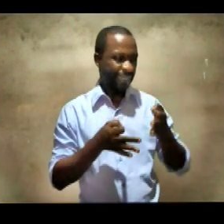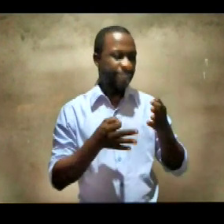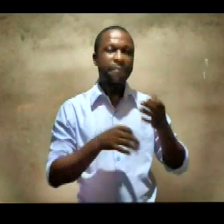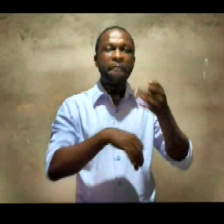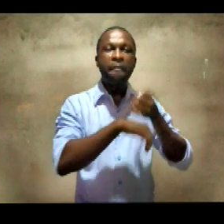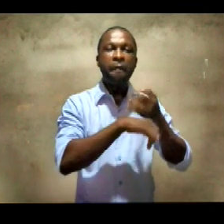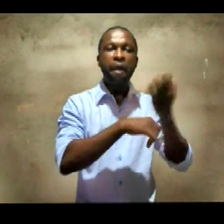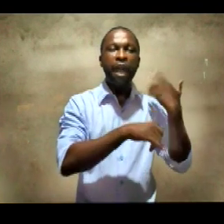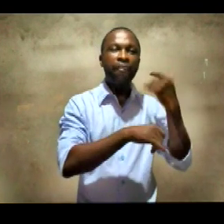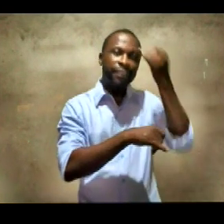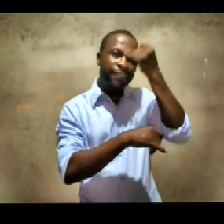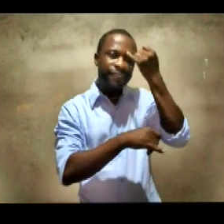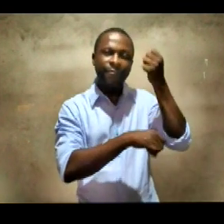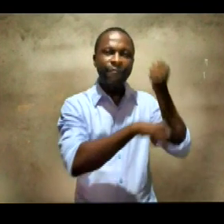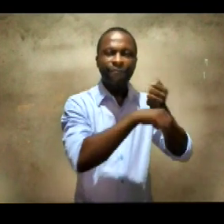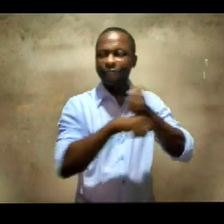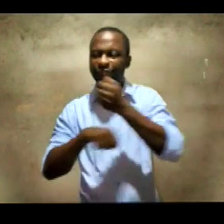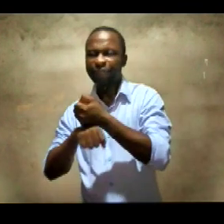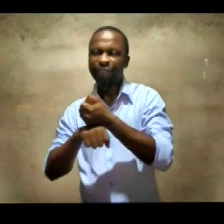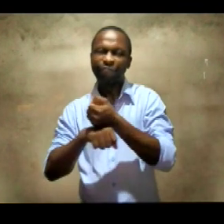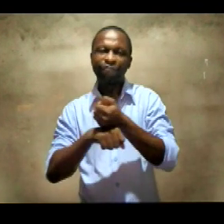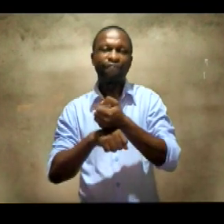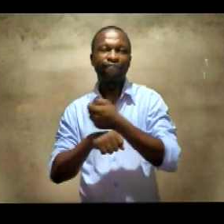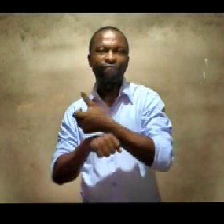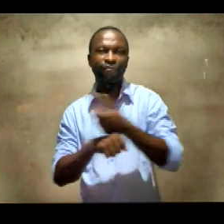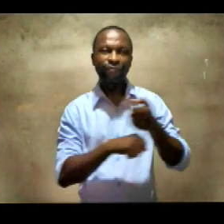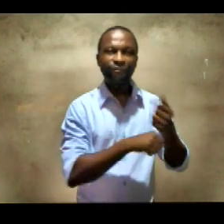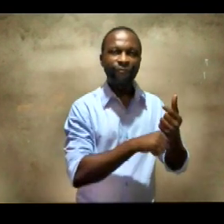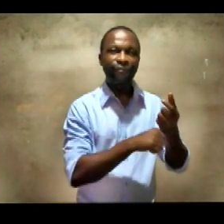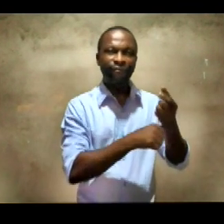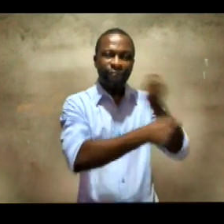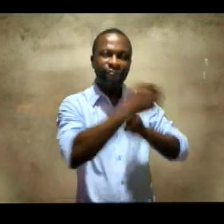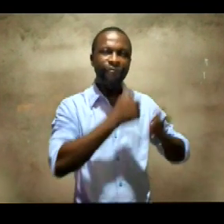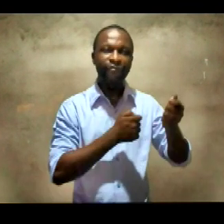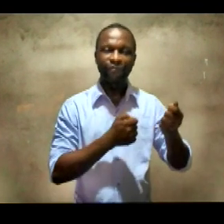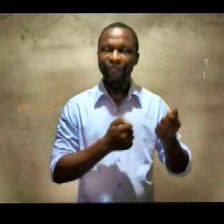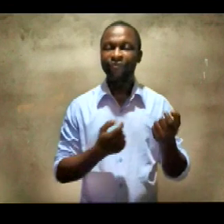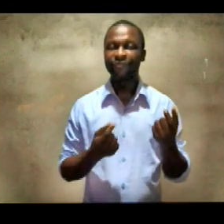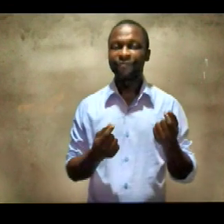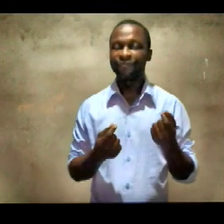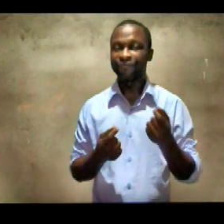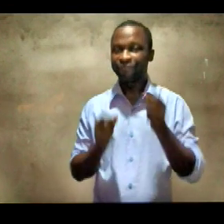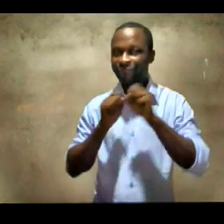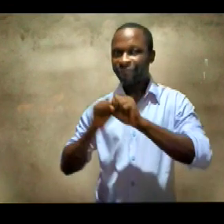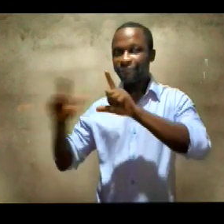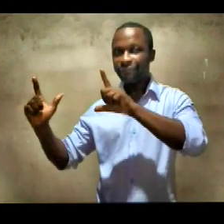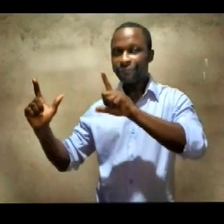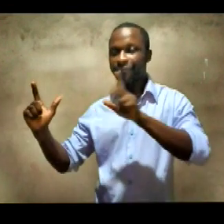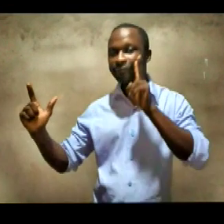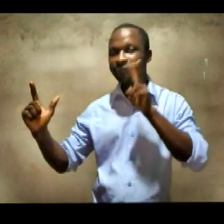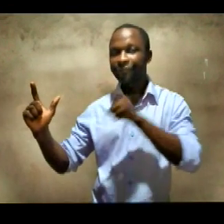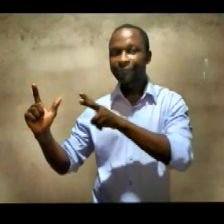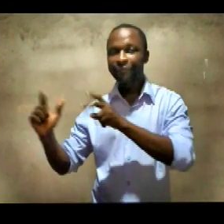de l'entrée est de Douala. Elles ont signé ces engagements avec l'ingénieur de l'État, le ministre des Travaux